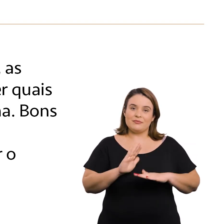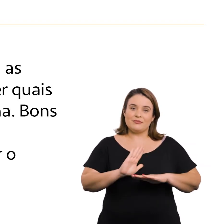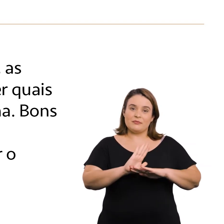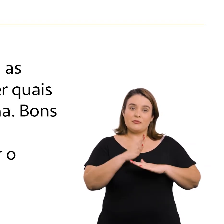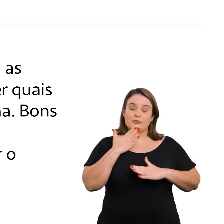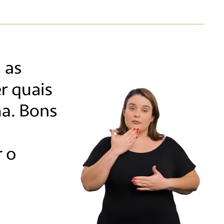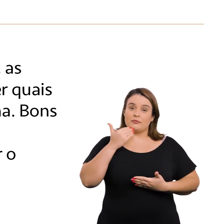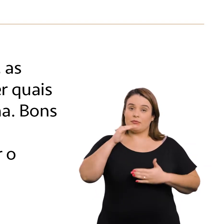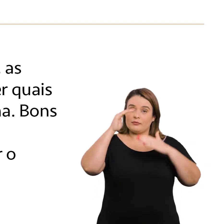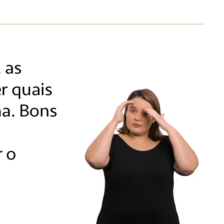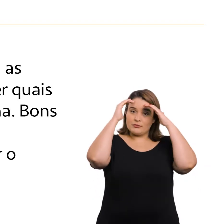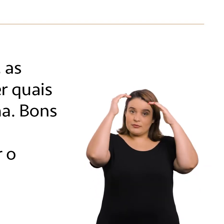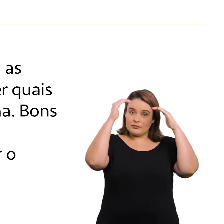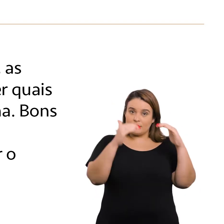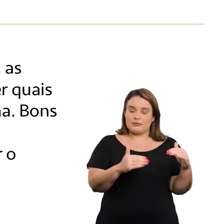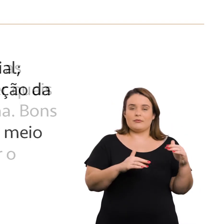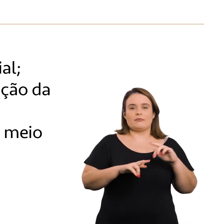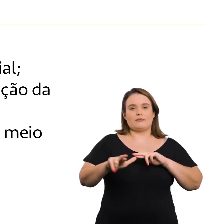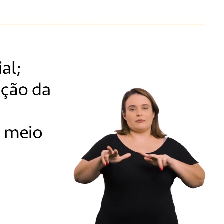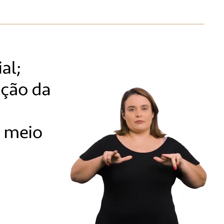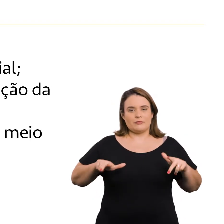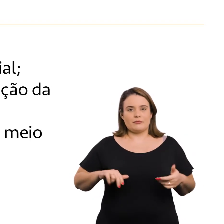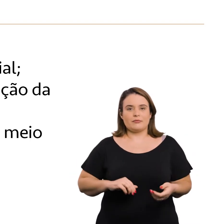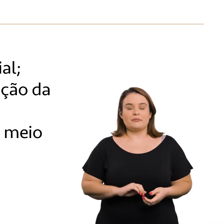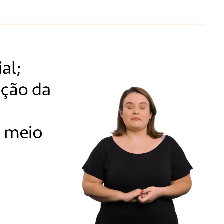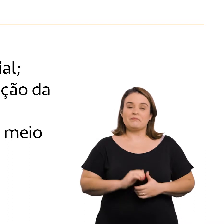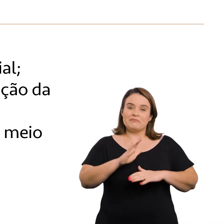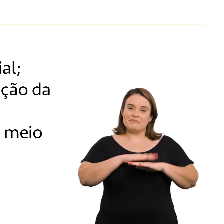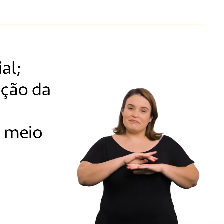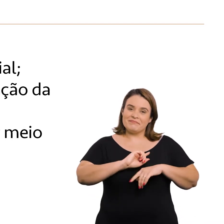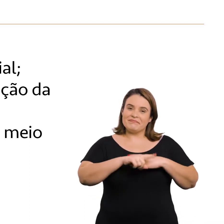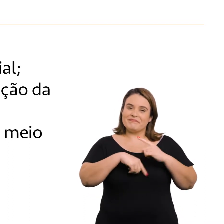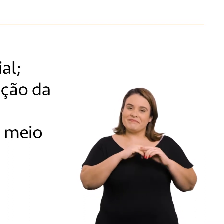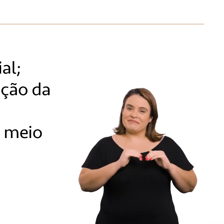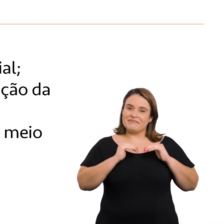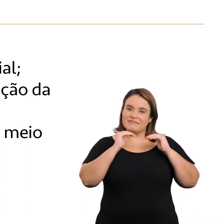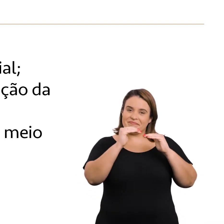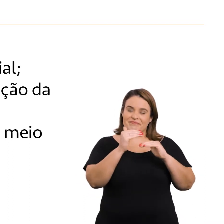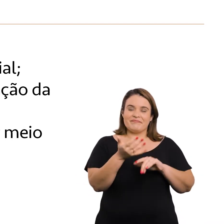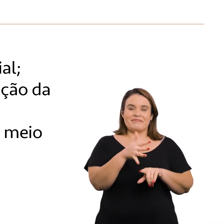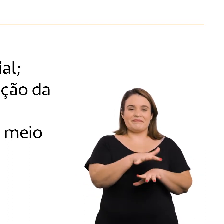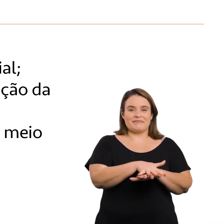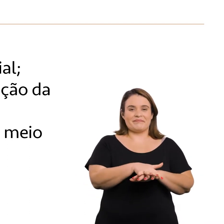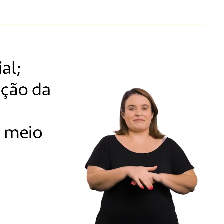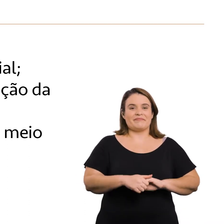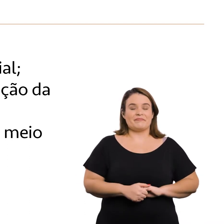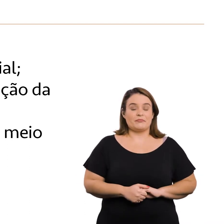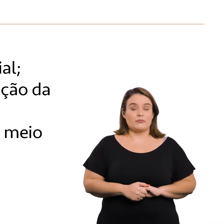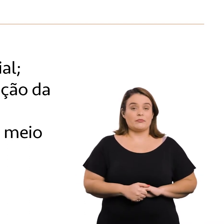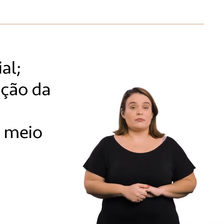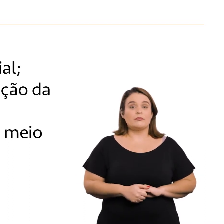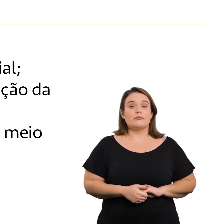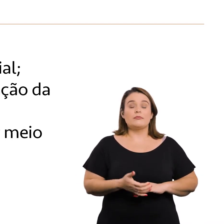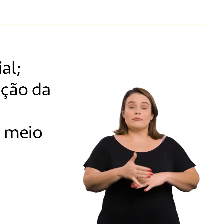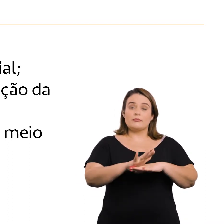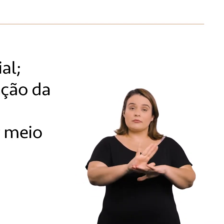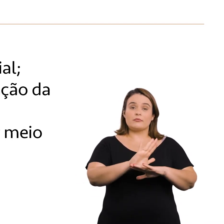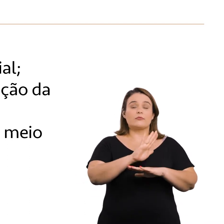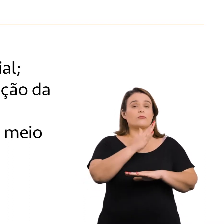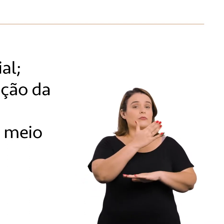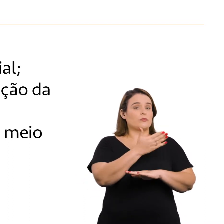para melhorar o respeito à diversidade, promover a inclusão social, contribuir para a eliminação